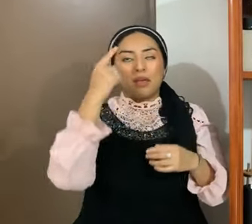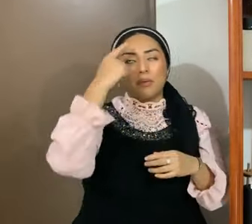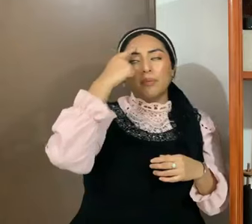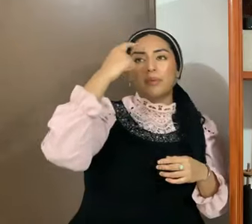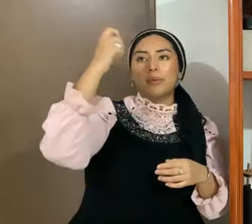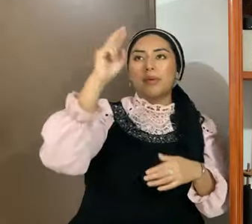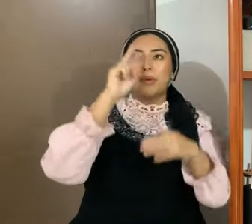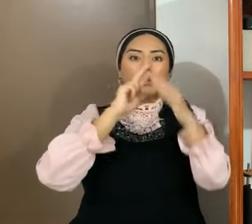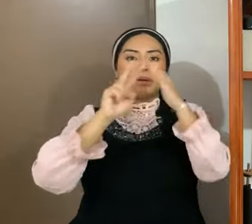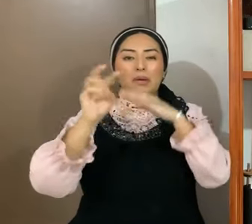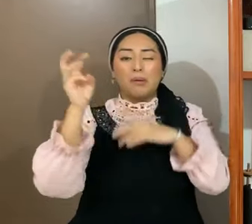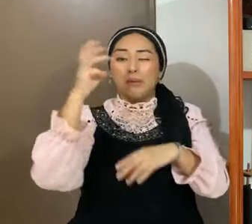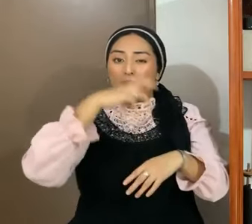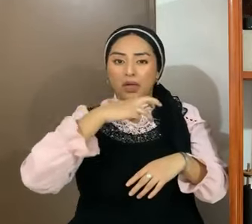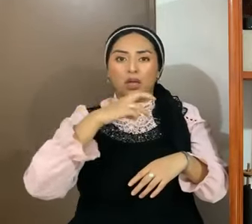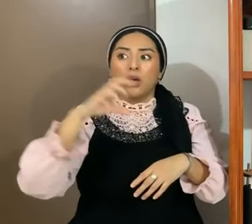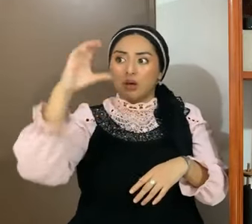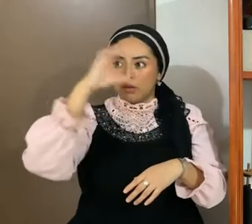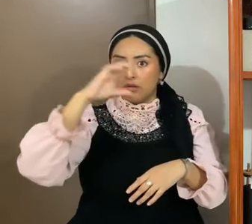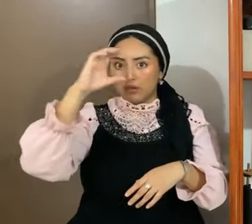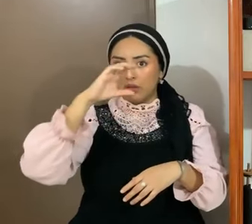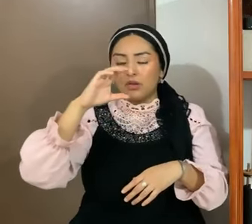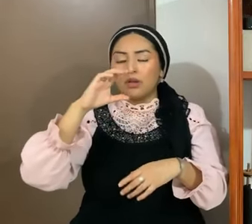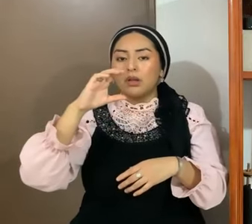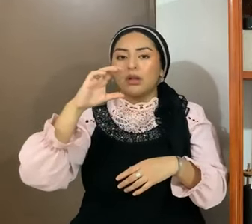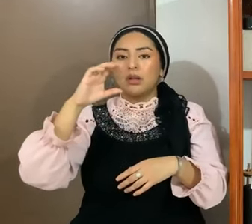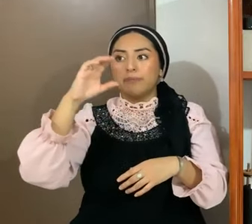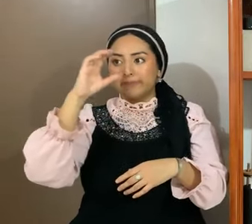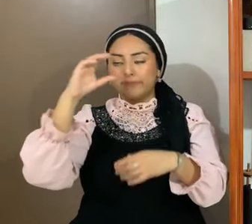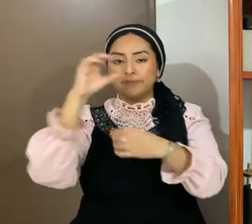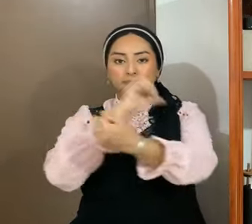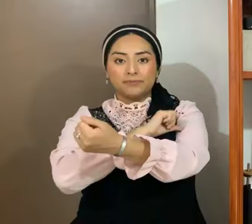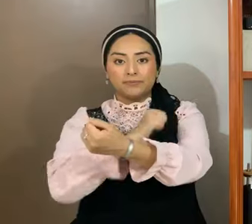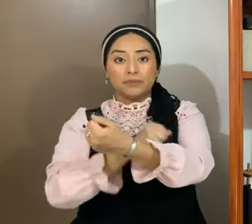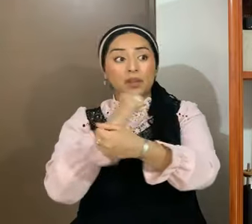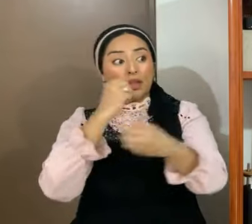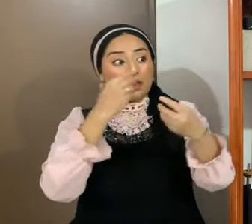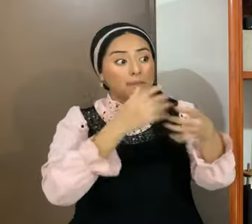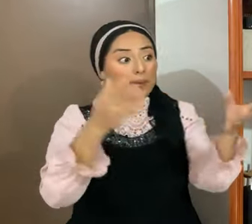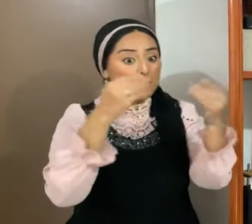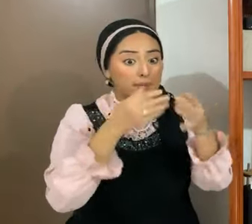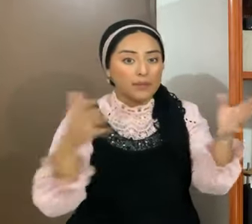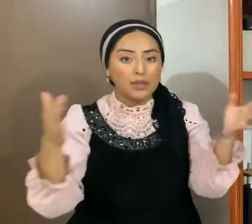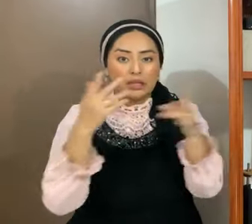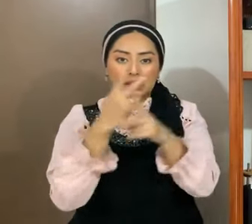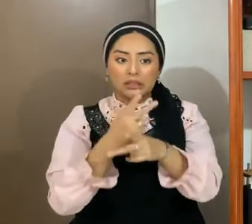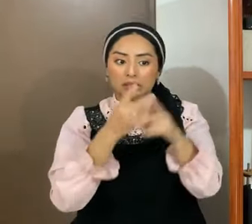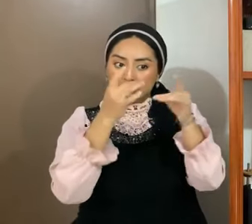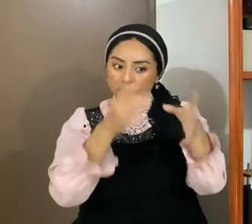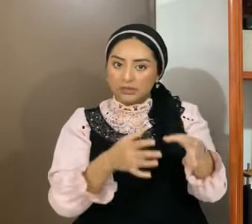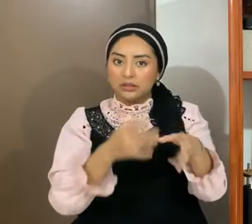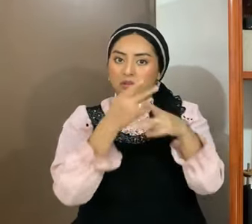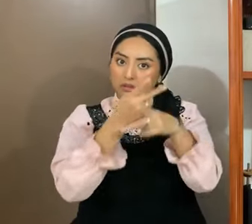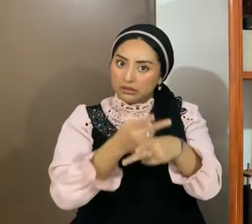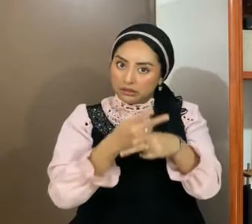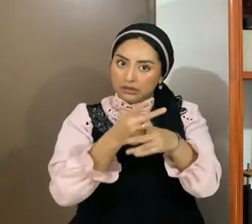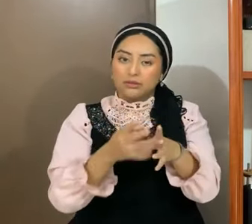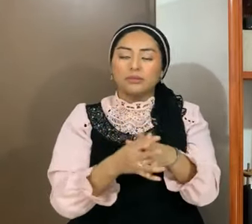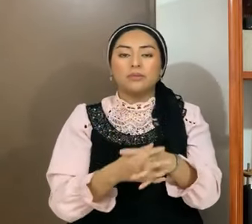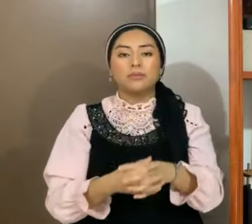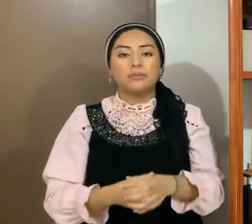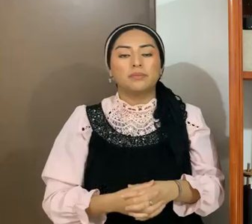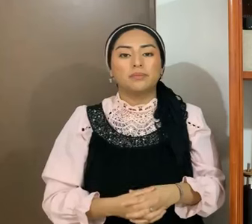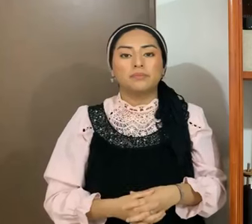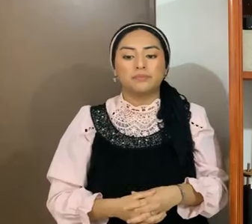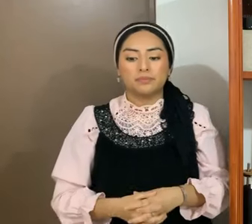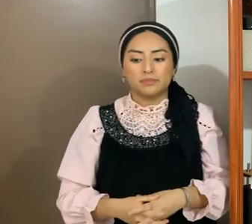raras, acuda a una autoridad. No empiece a hablar de ellas con todo el pueblo, porque entonces se puede maldecir si no habla conforme a la